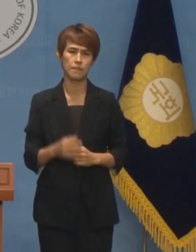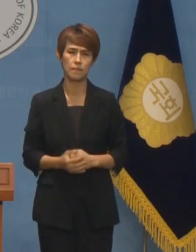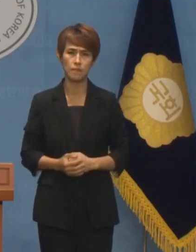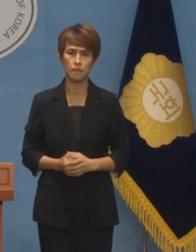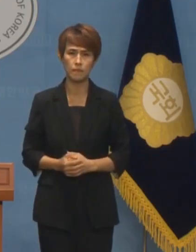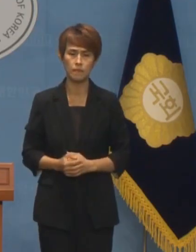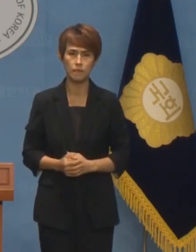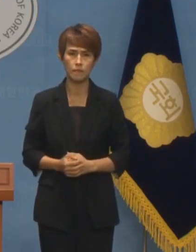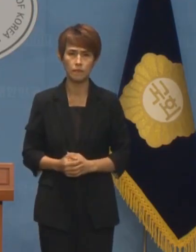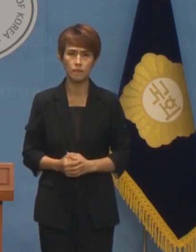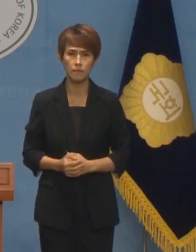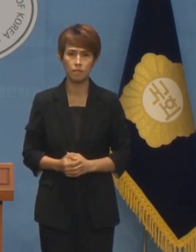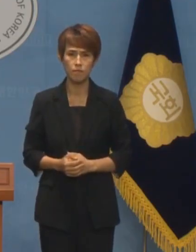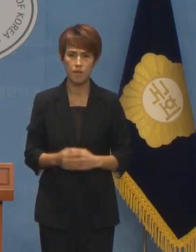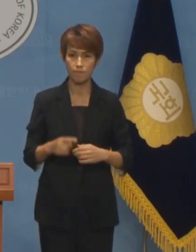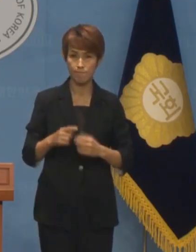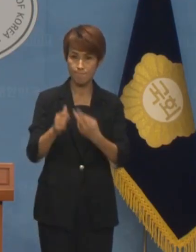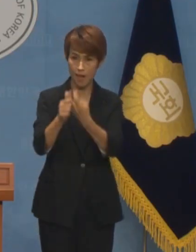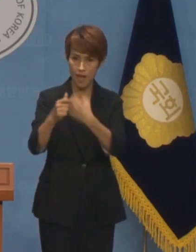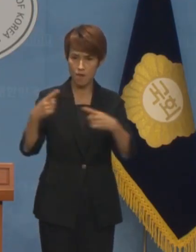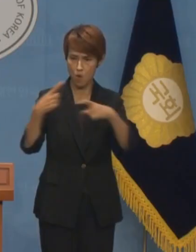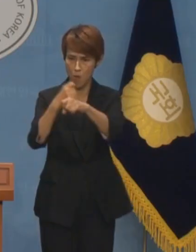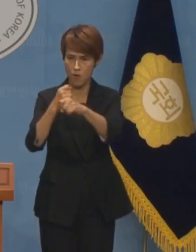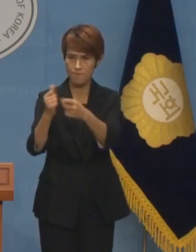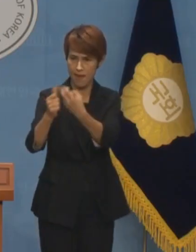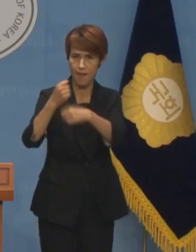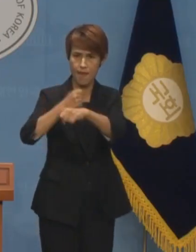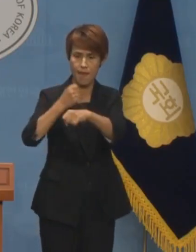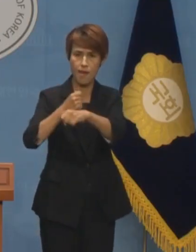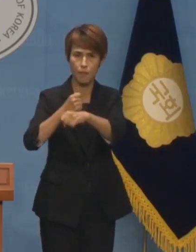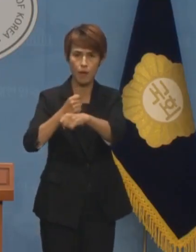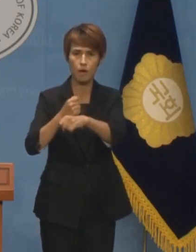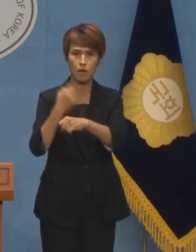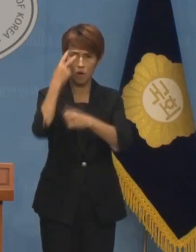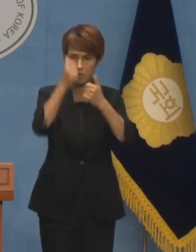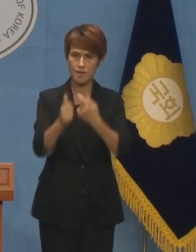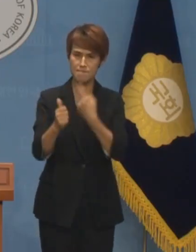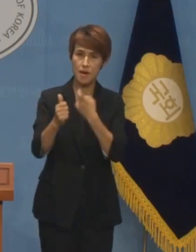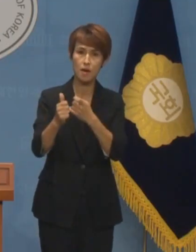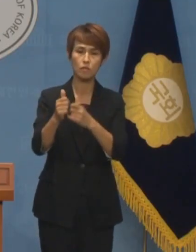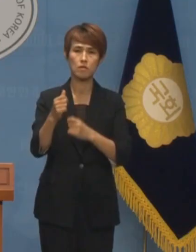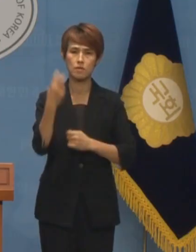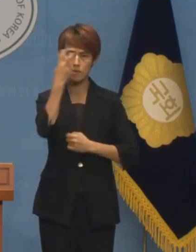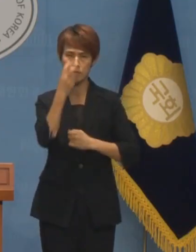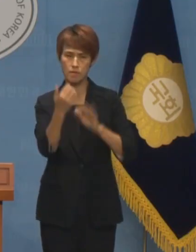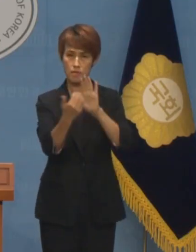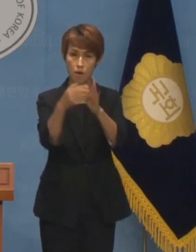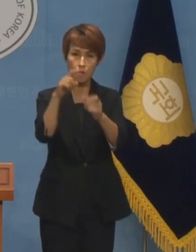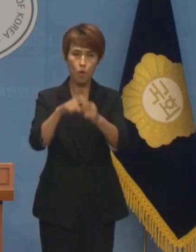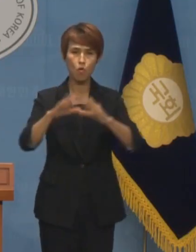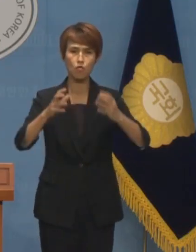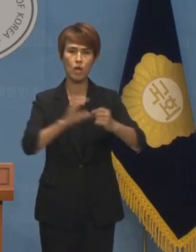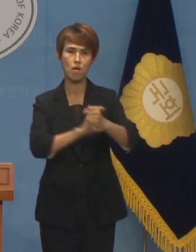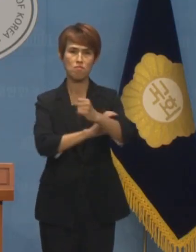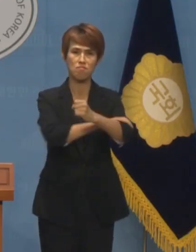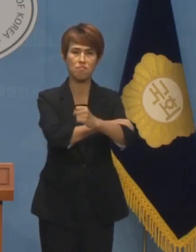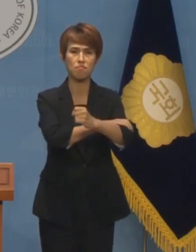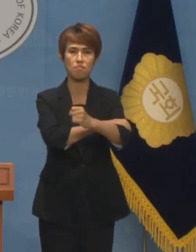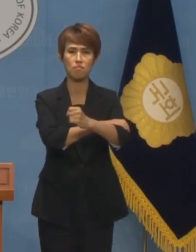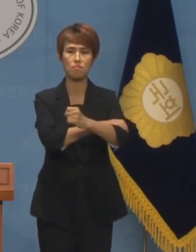있습니다. 보복성 탄핵으로 검찰을 겁박하고 수사를 막기 위해 국회 권한을